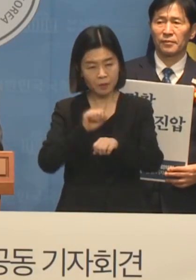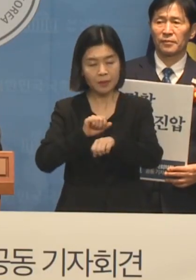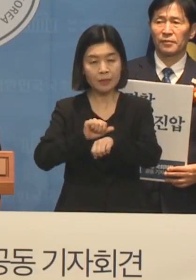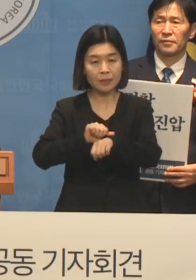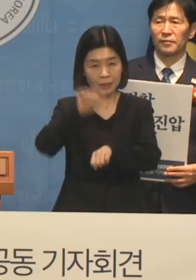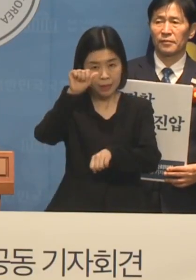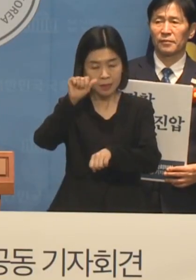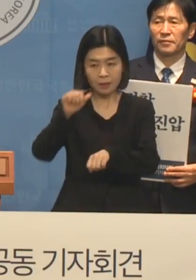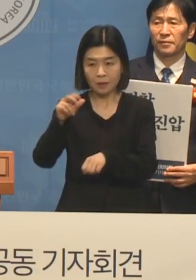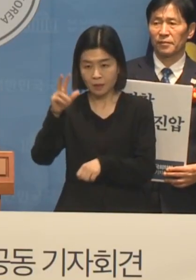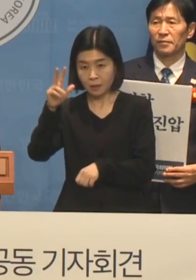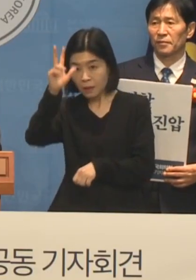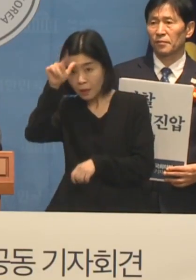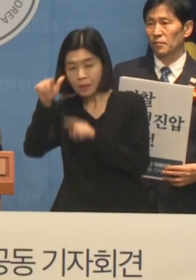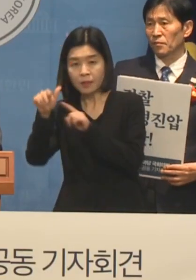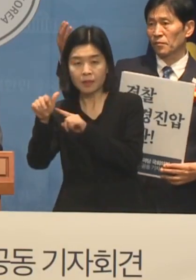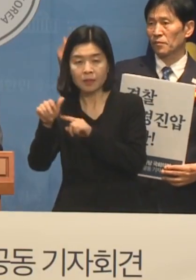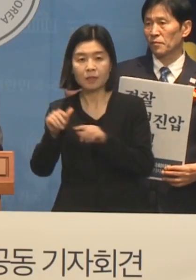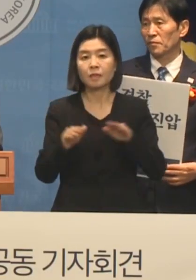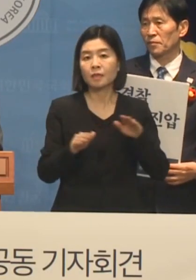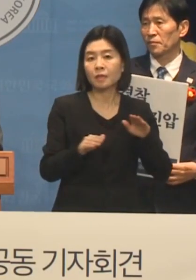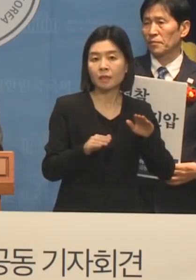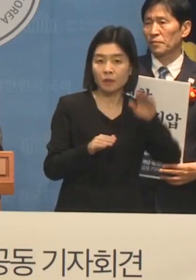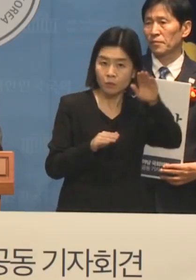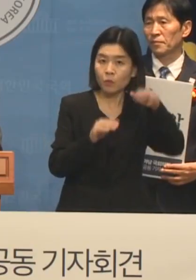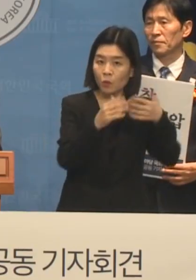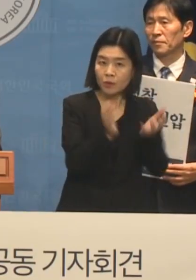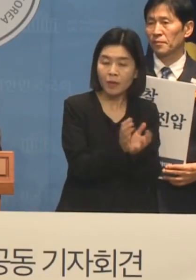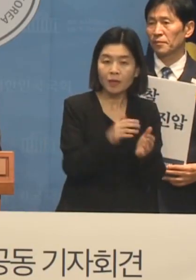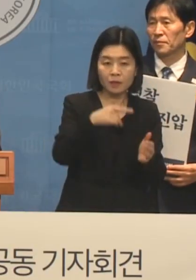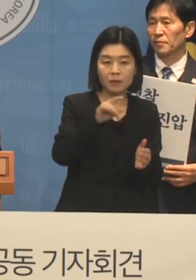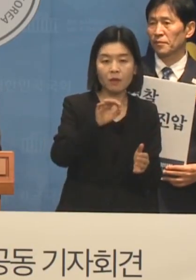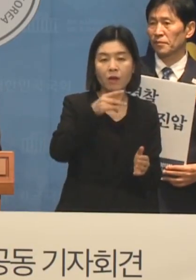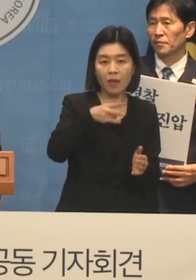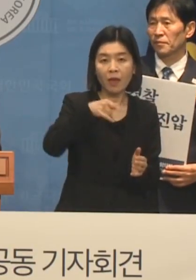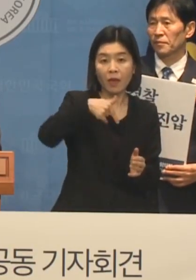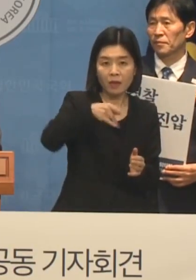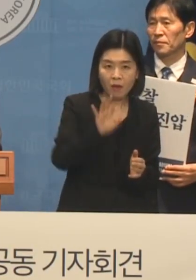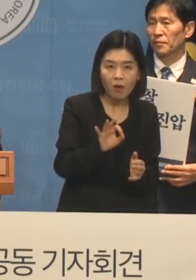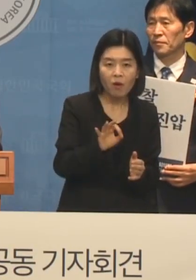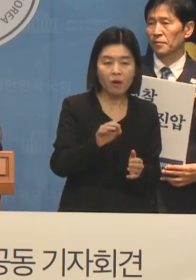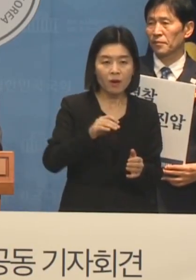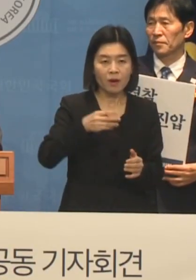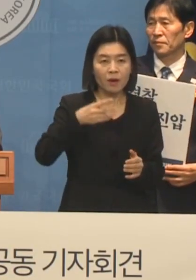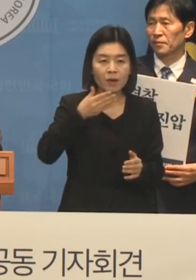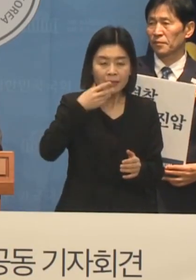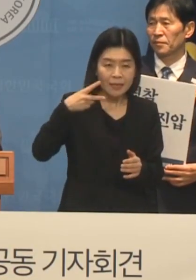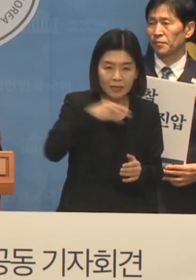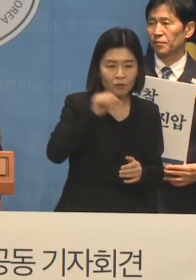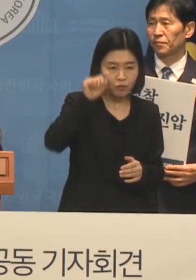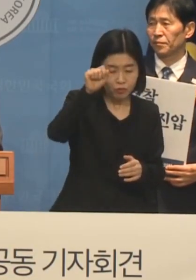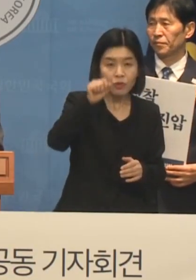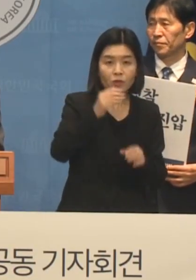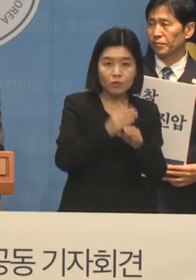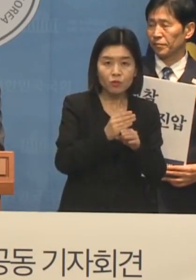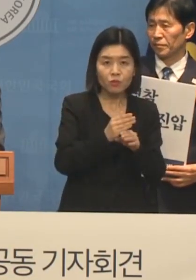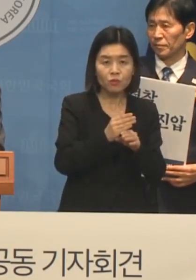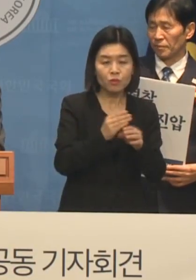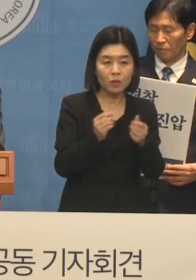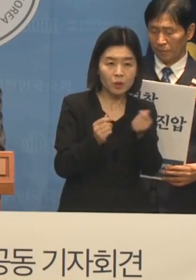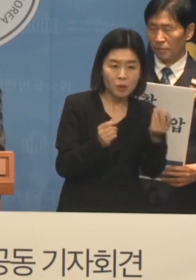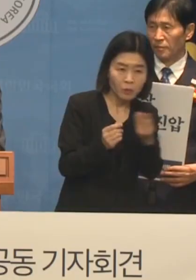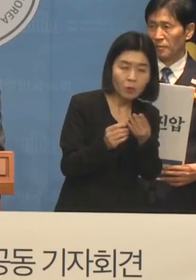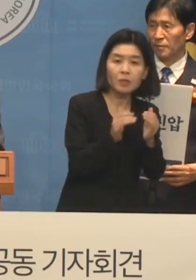경찰은 단식 중이던 진보당 정혜경 의원과 10여 명의 시민들에게 위력과 폭력을 행사하면서